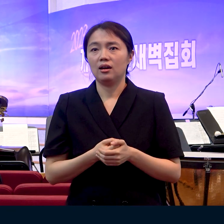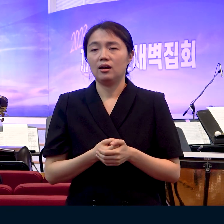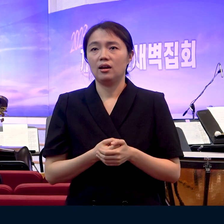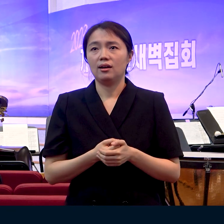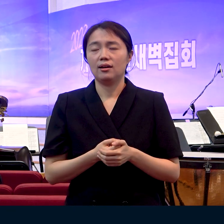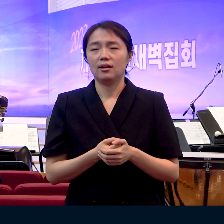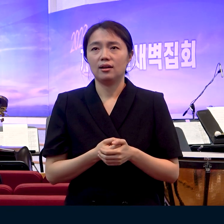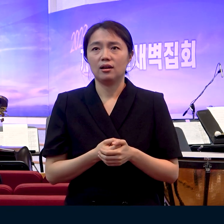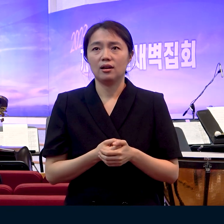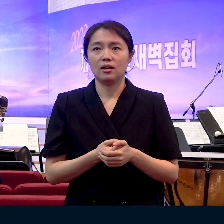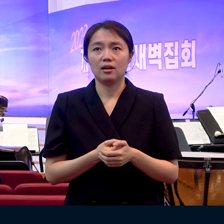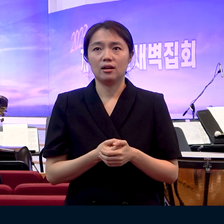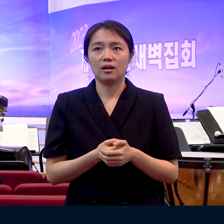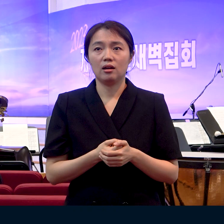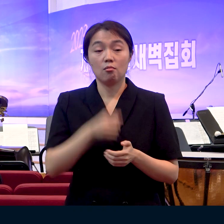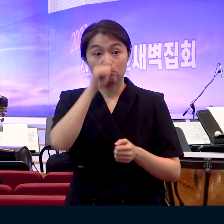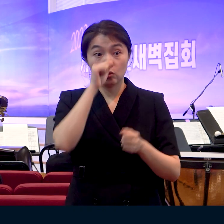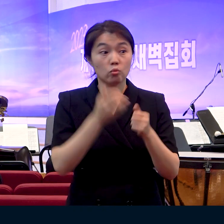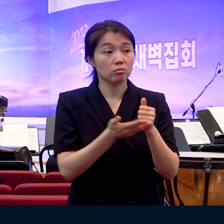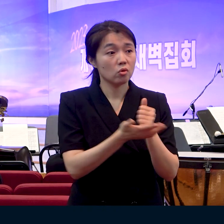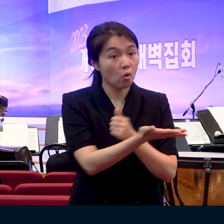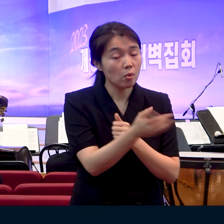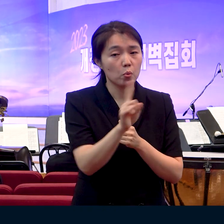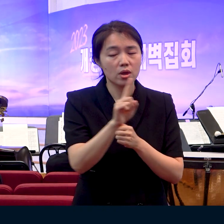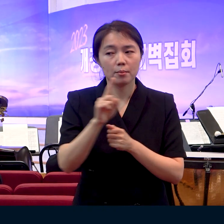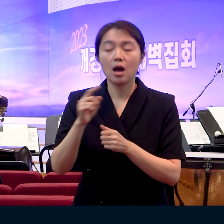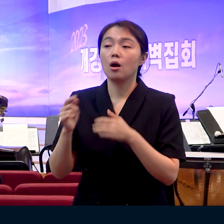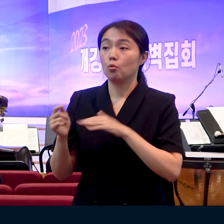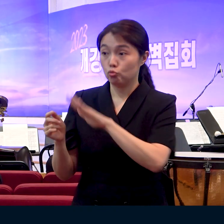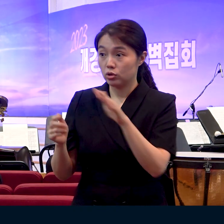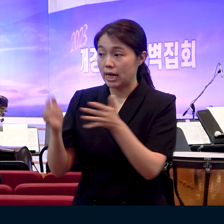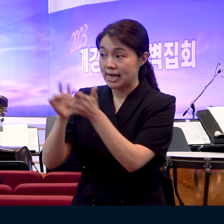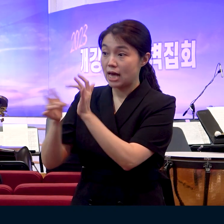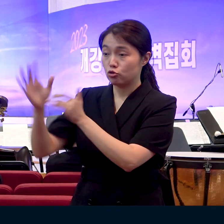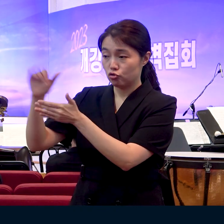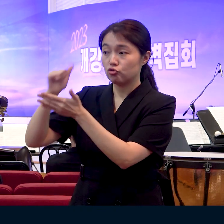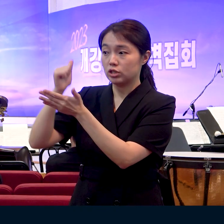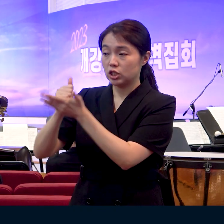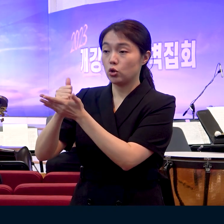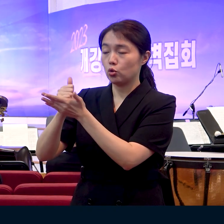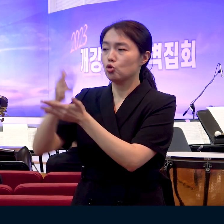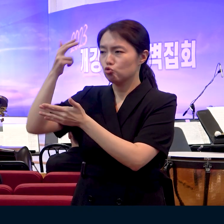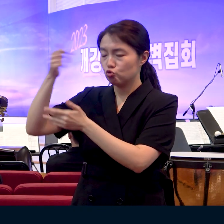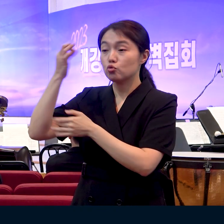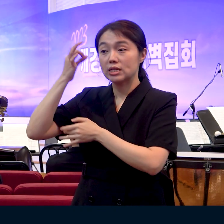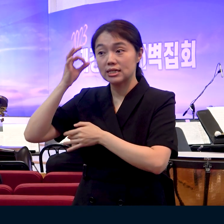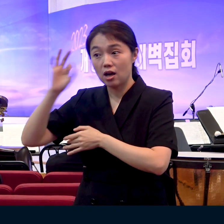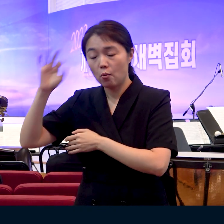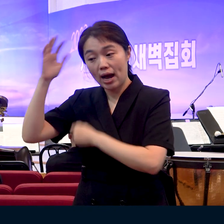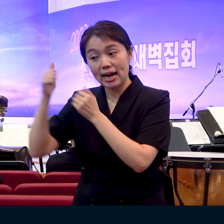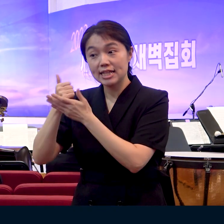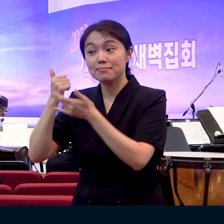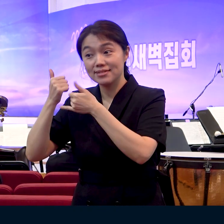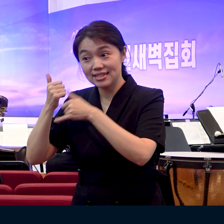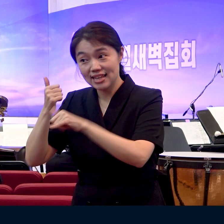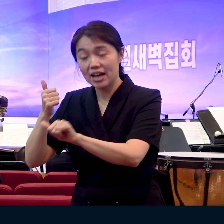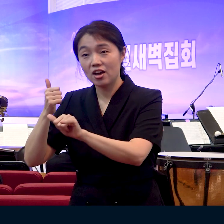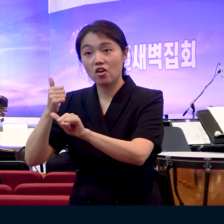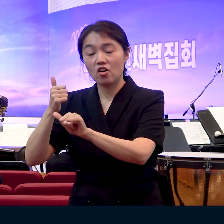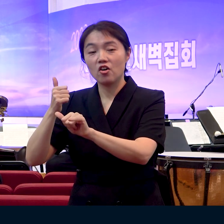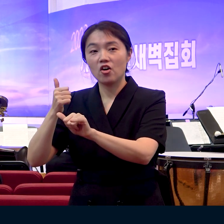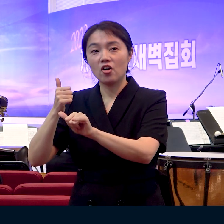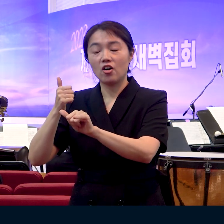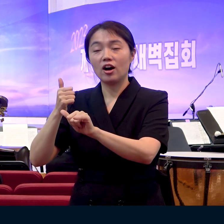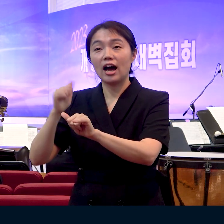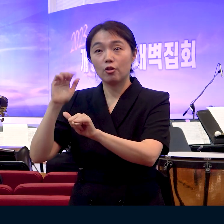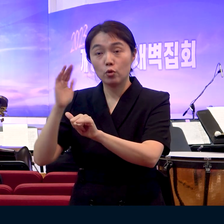그리고요 이것은요 우리가 예수 그리스도를 주로 고백하고 하나님의 자녀가 되면서 구원받는 그 순간에 받는 모든